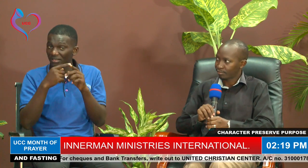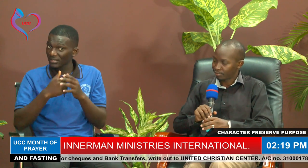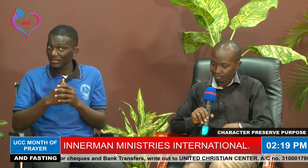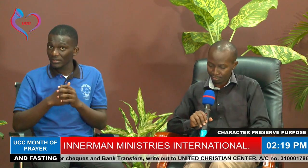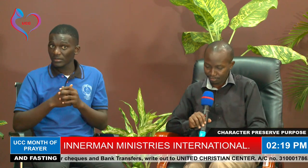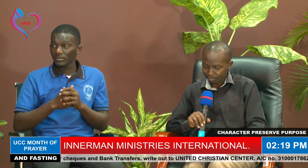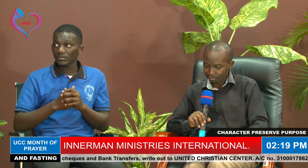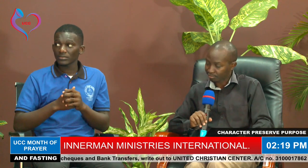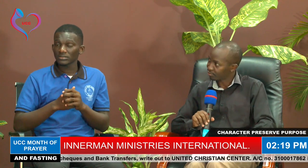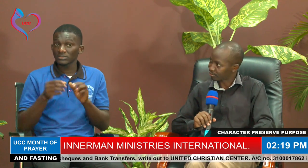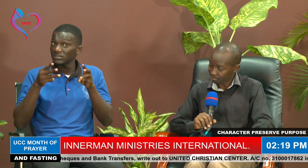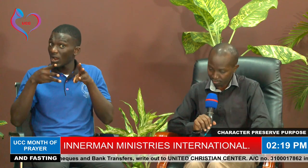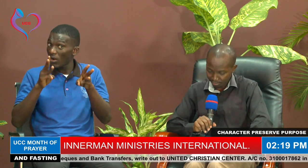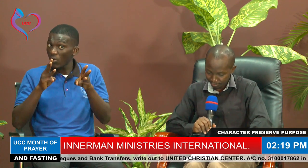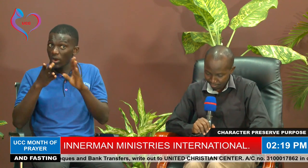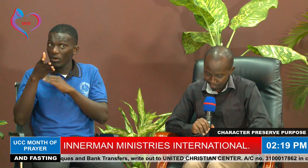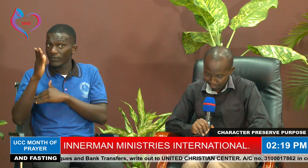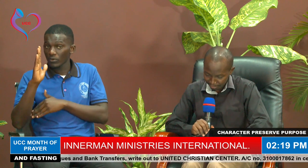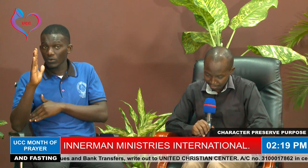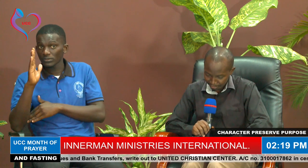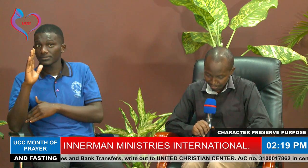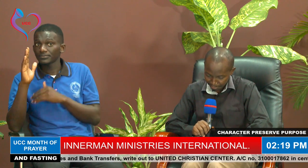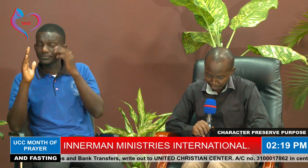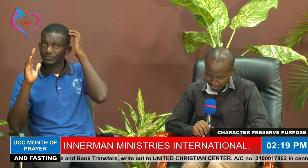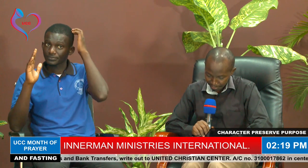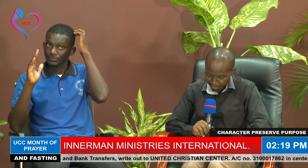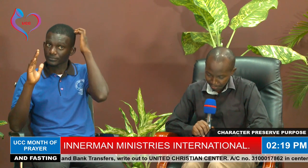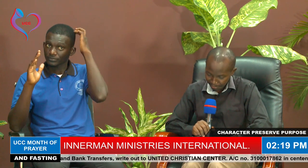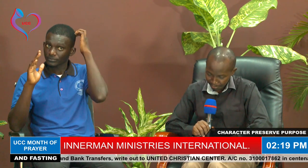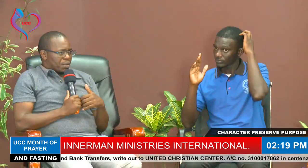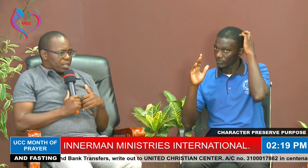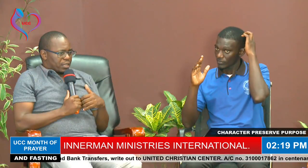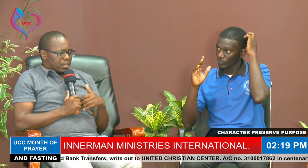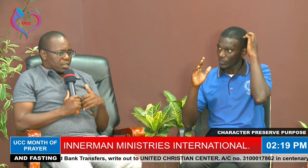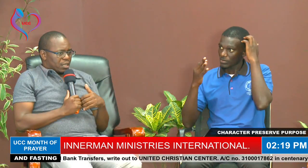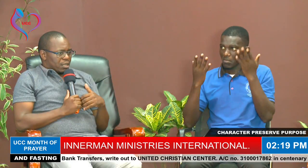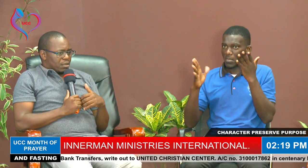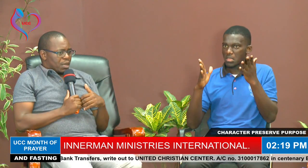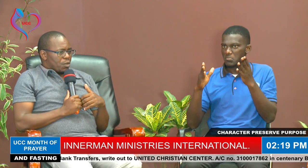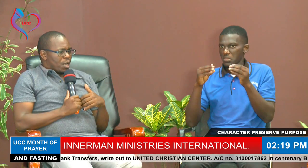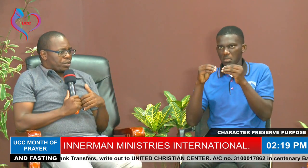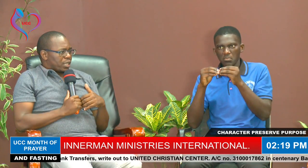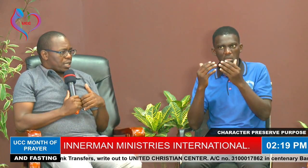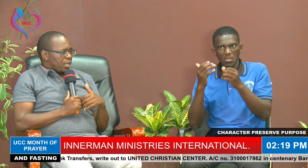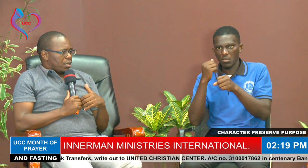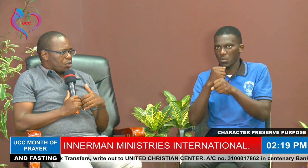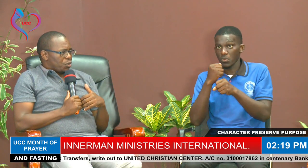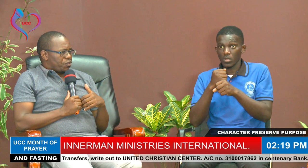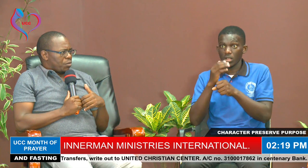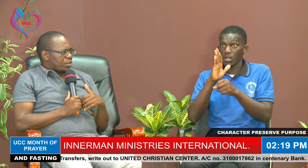nkola ya Katonda. Gwe oyinzo ku obaba muwala baba mulenzi. Mama wako tegeka kuyo bufumbo.